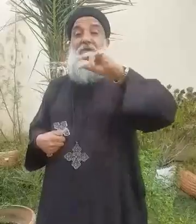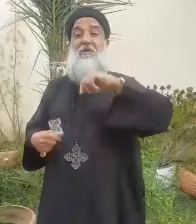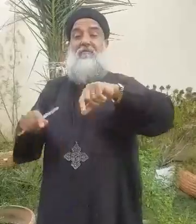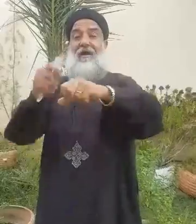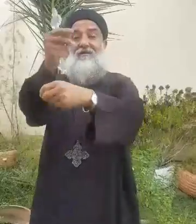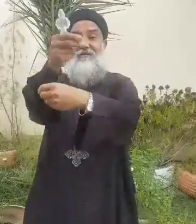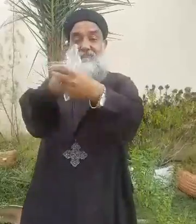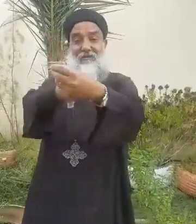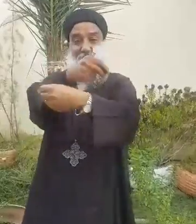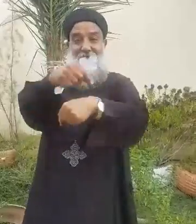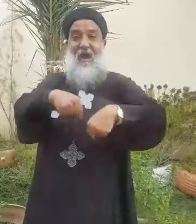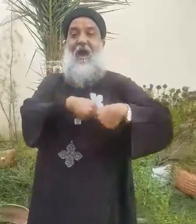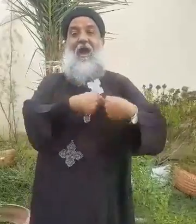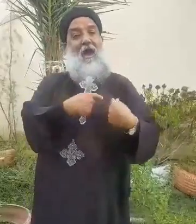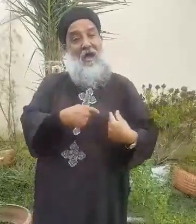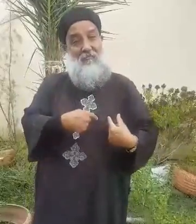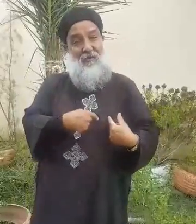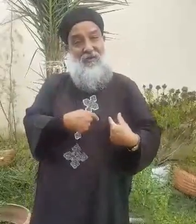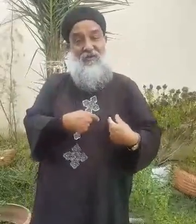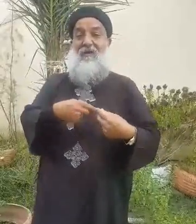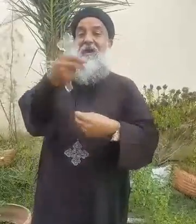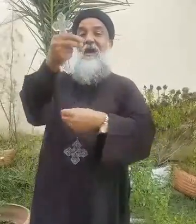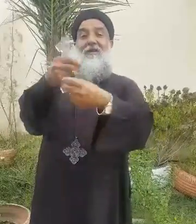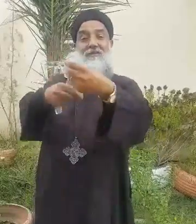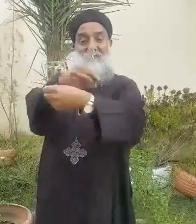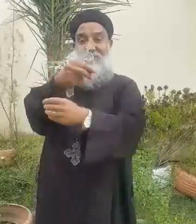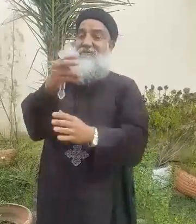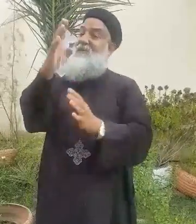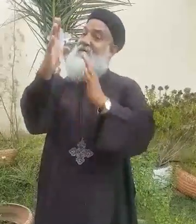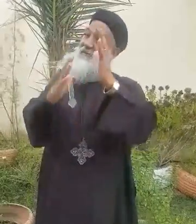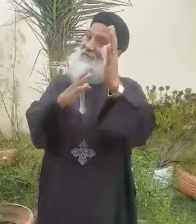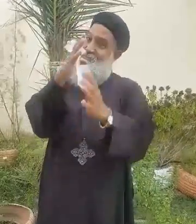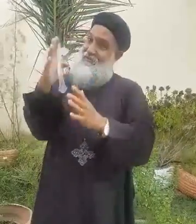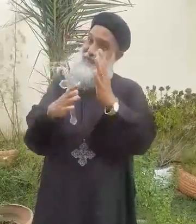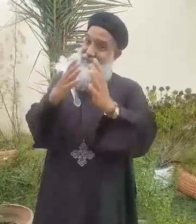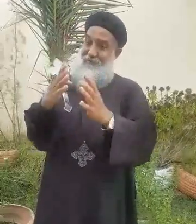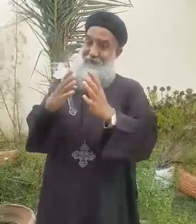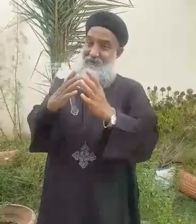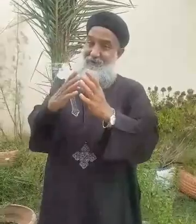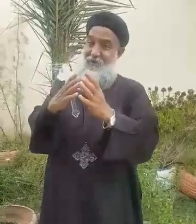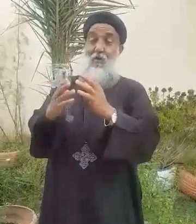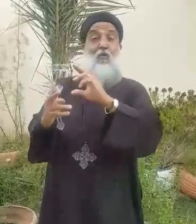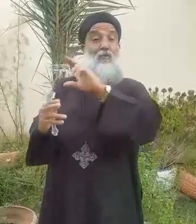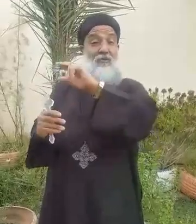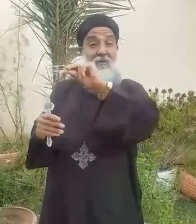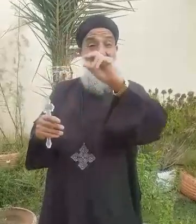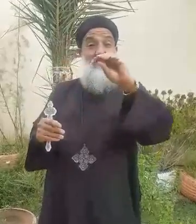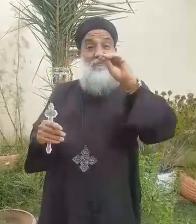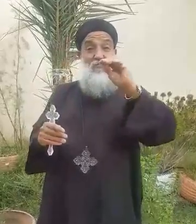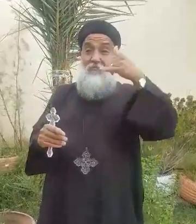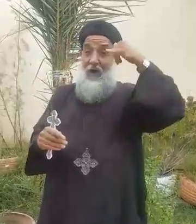تمام قدم هديه قلبك، قدم هديه اشاراتك، وتمام قول مع